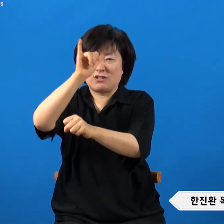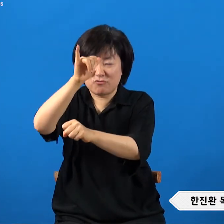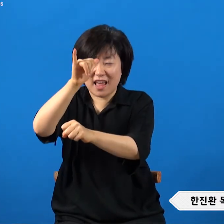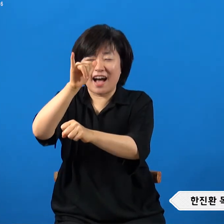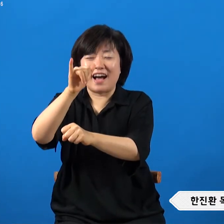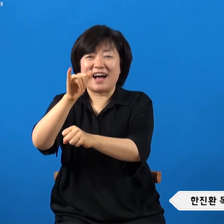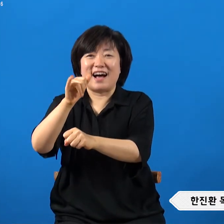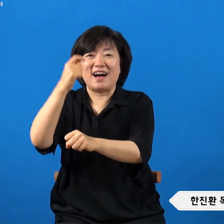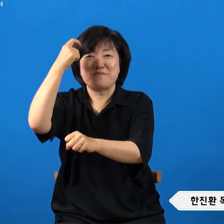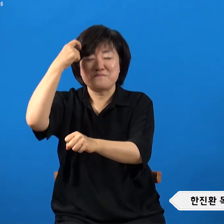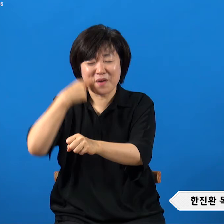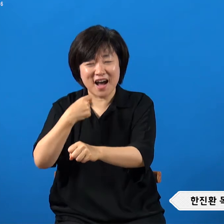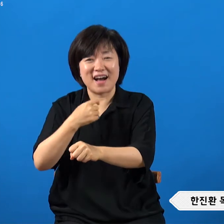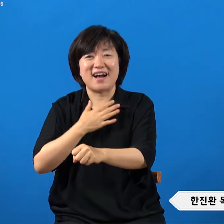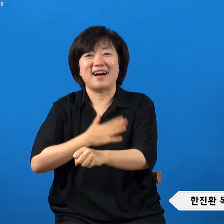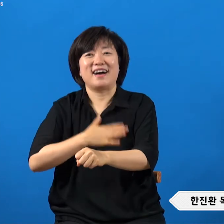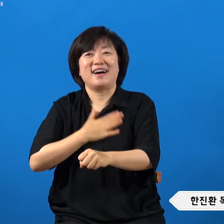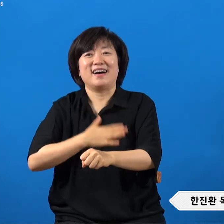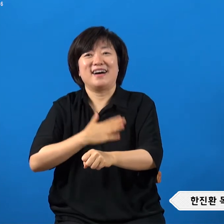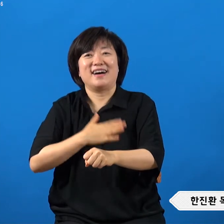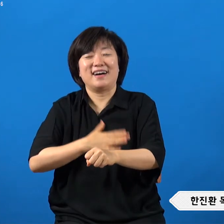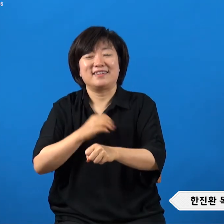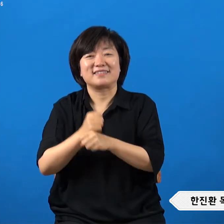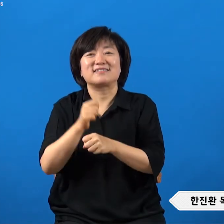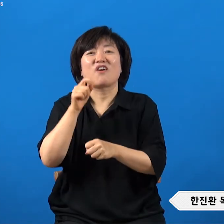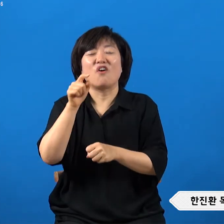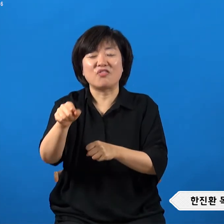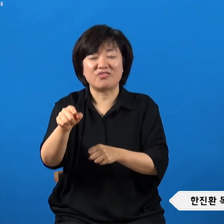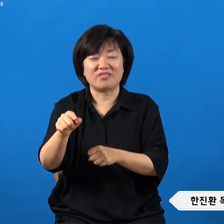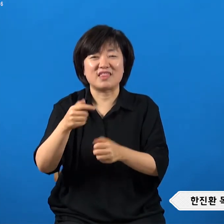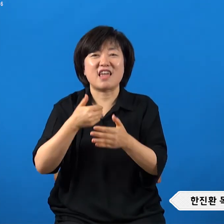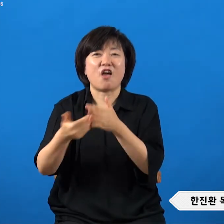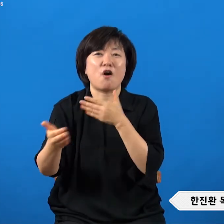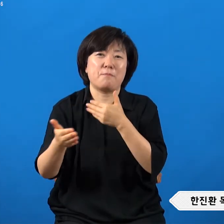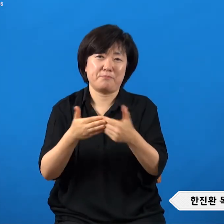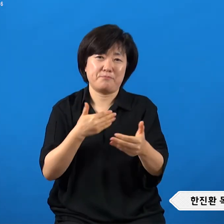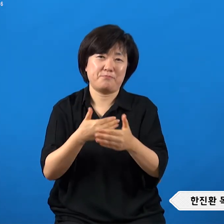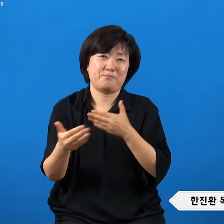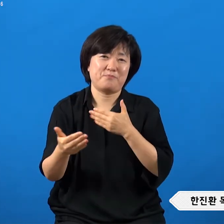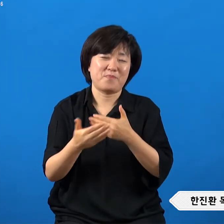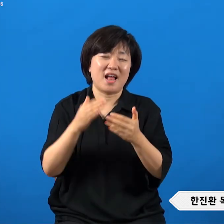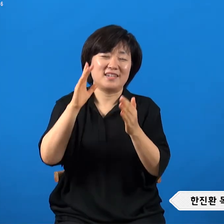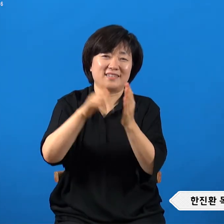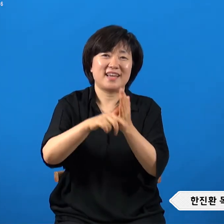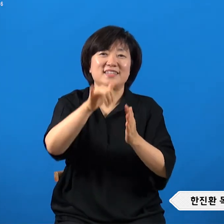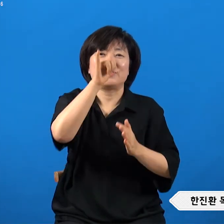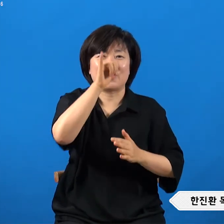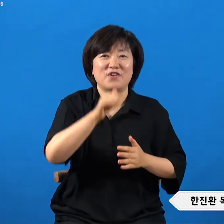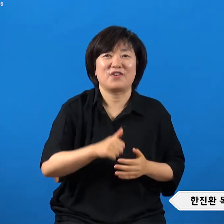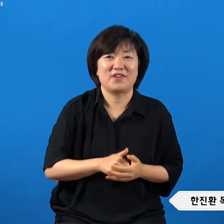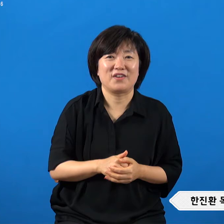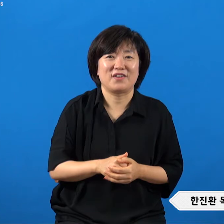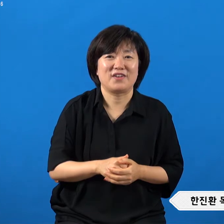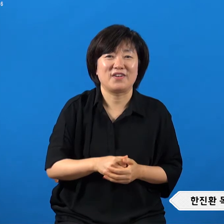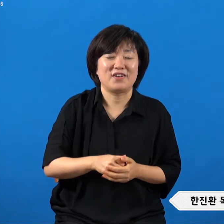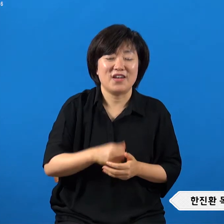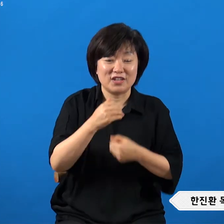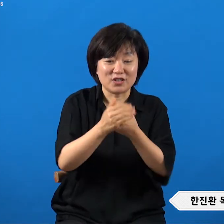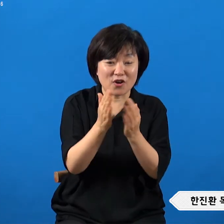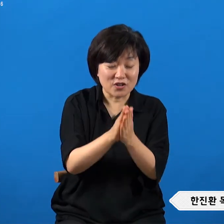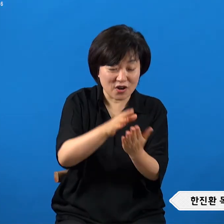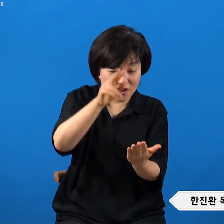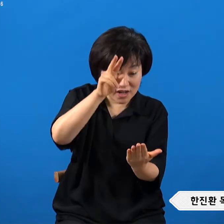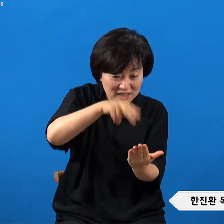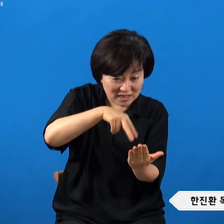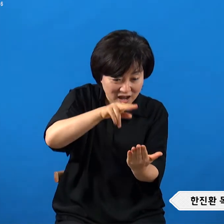안으시고 그냥 어찌할 바를 모르게 그냥 사랑을 쏟아붓는 것 같은 그런 체험을 할 때가 있습니다.